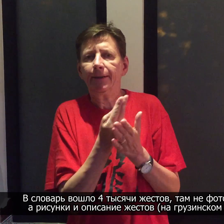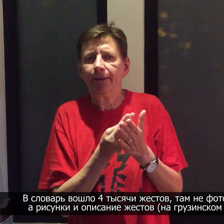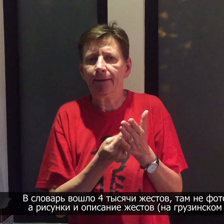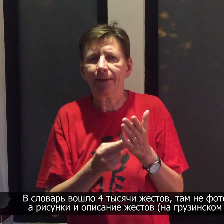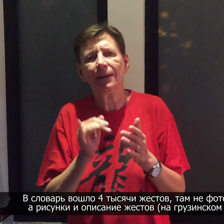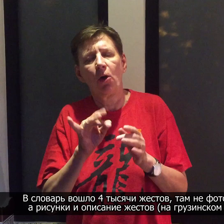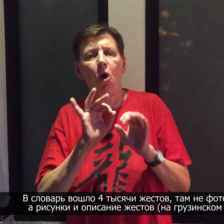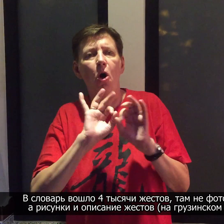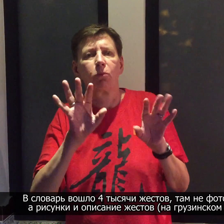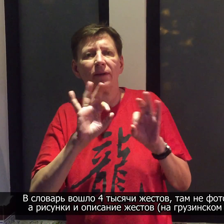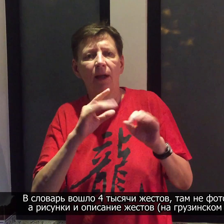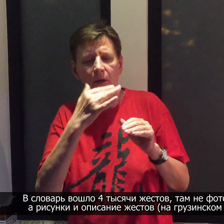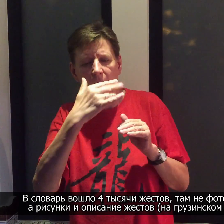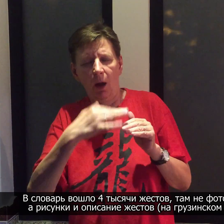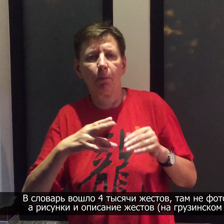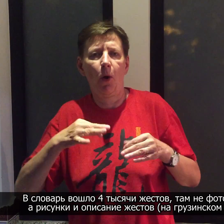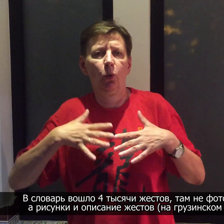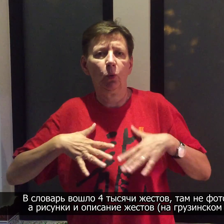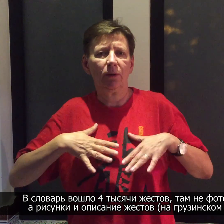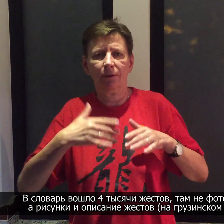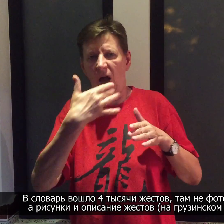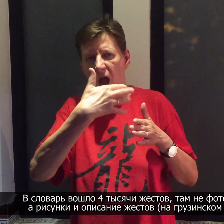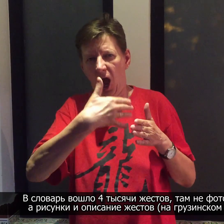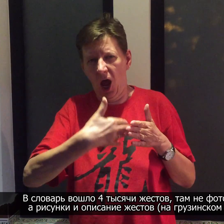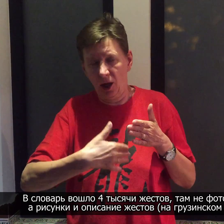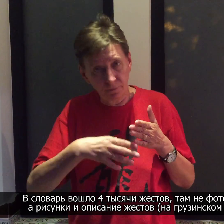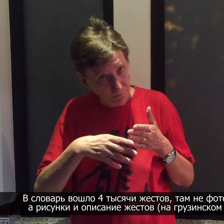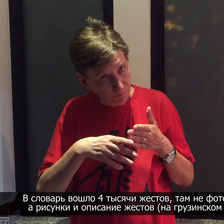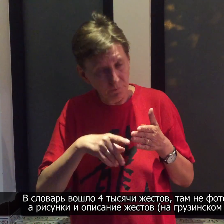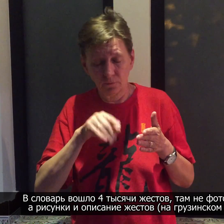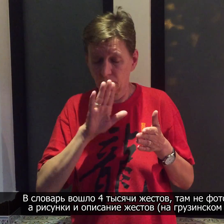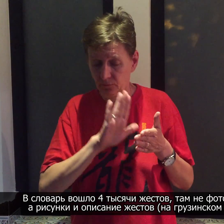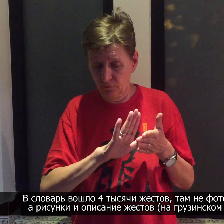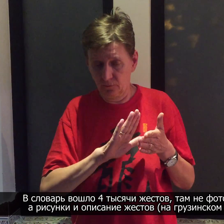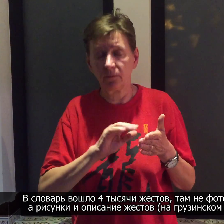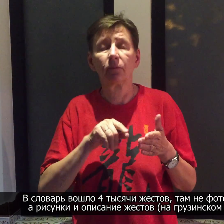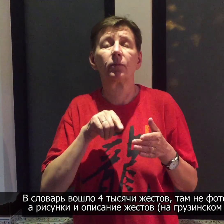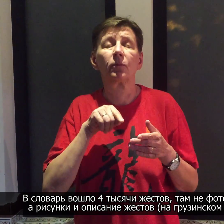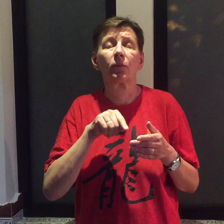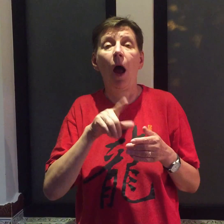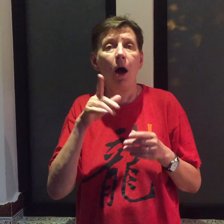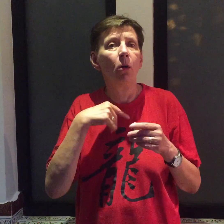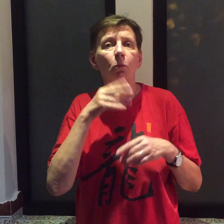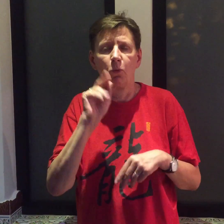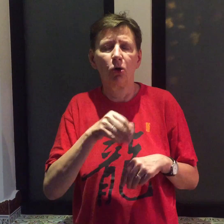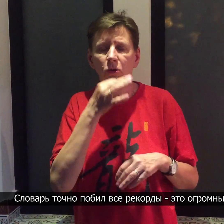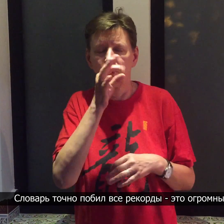мы еще и поставляем зерно и целый ряд других продуктов на экспорт. Почему я об этом говорю? Наверное, не все это помнят и